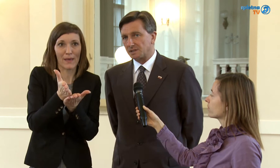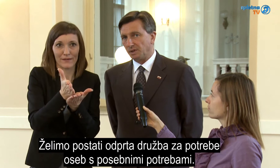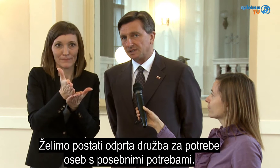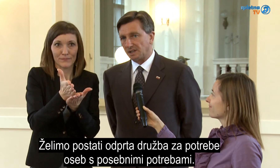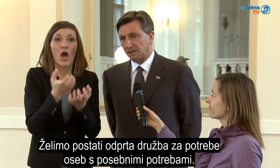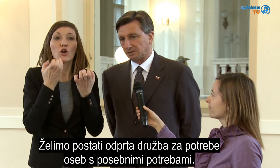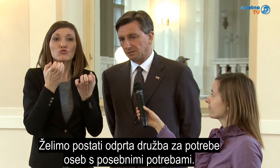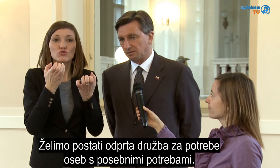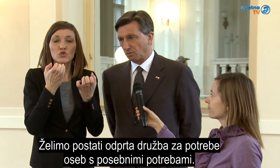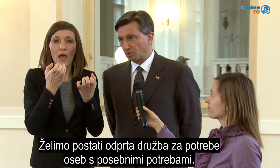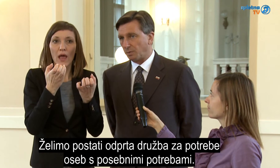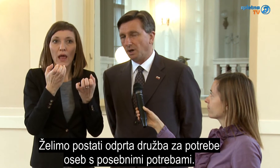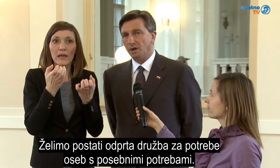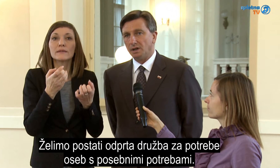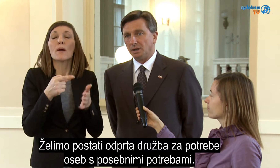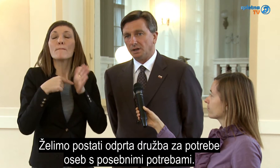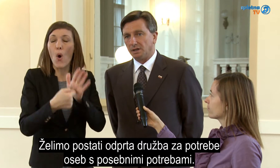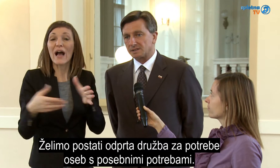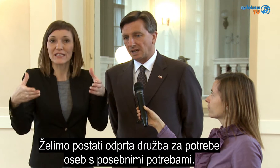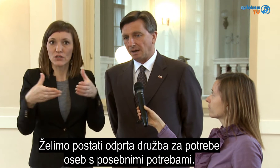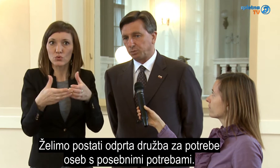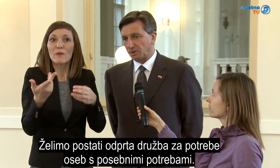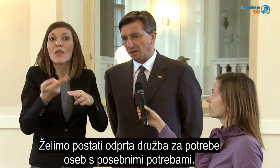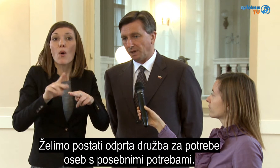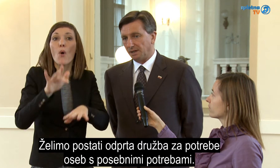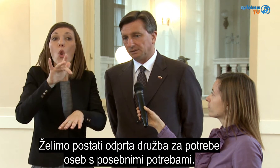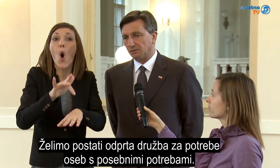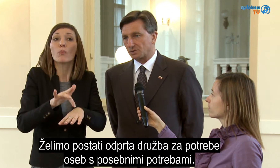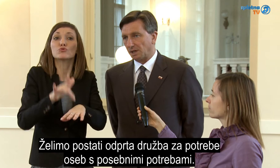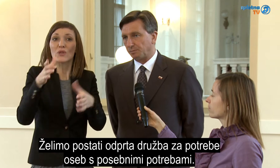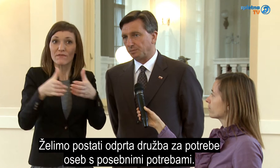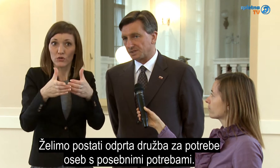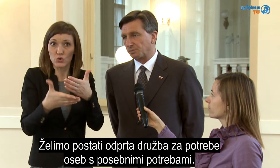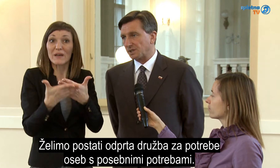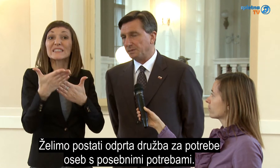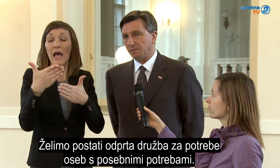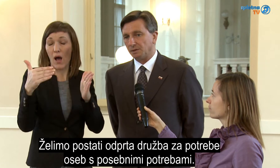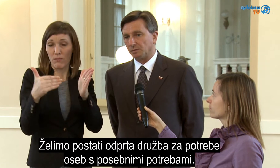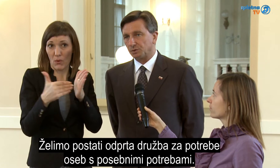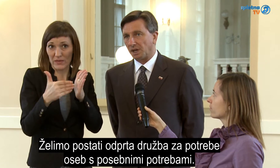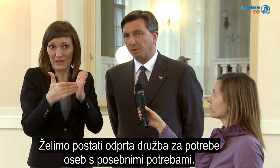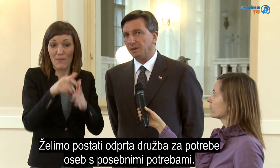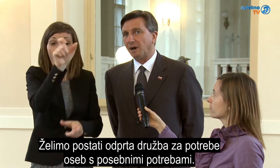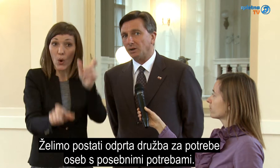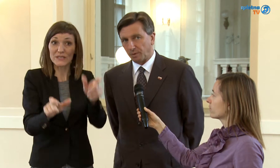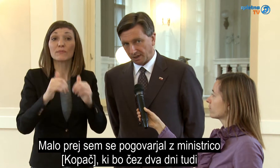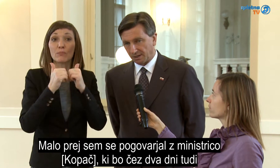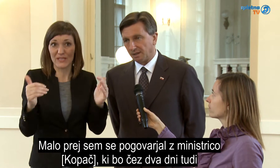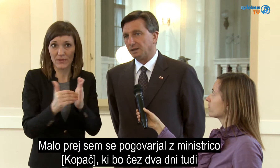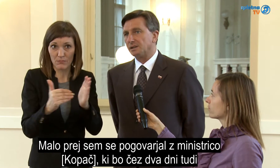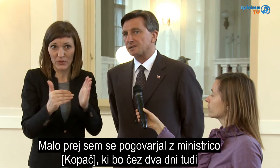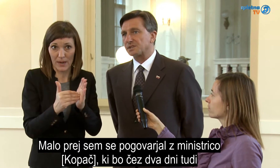Želi senzibilizirati družbo za potrebe oseb z posebnimi potrebami in malo